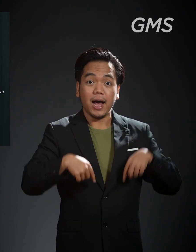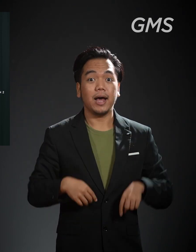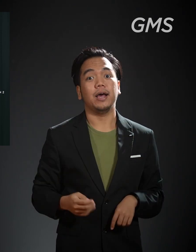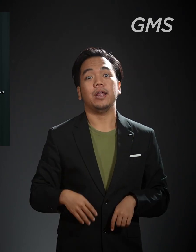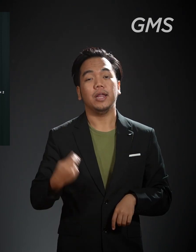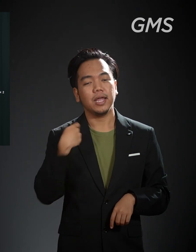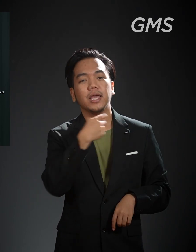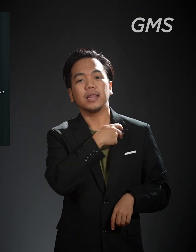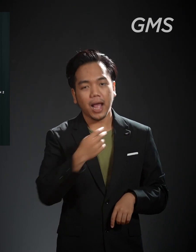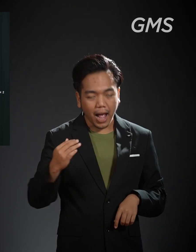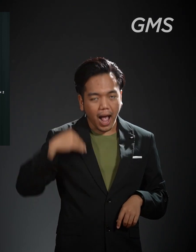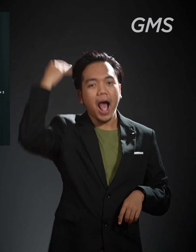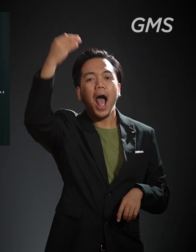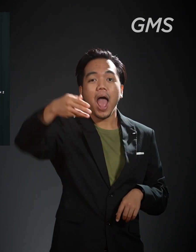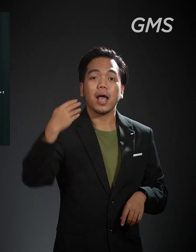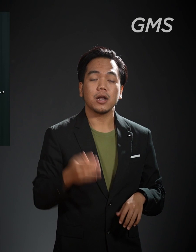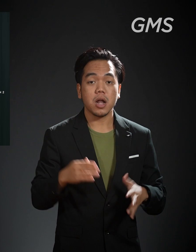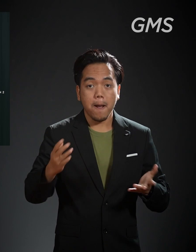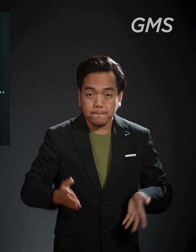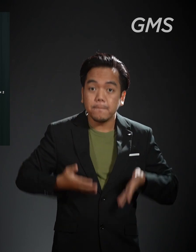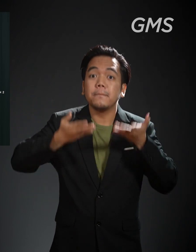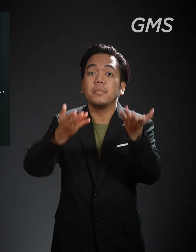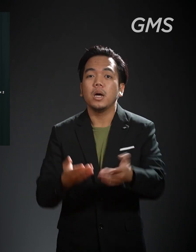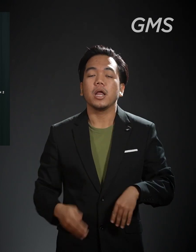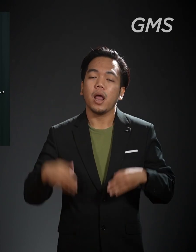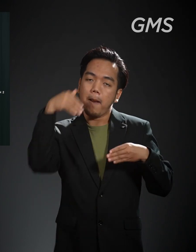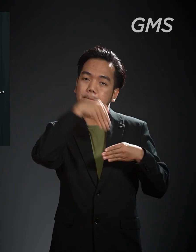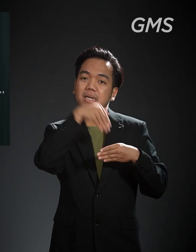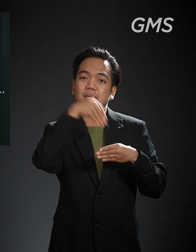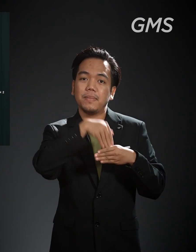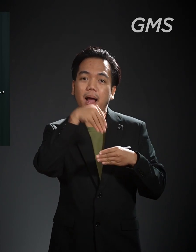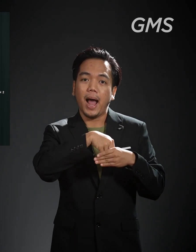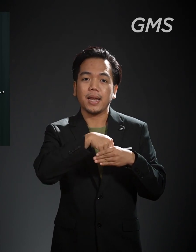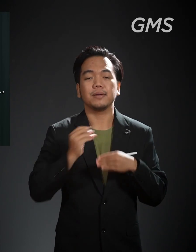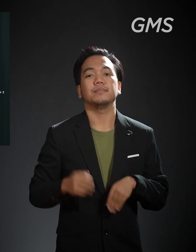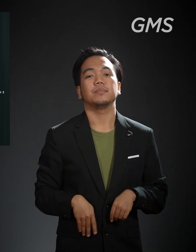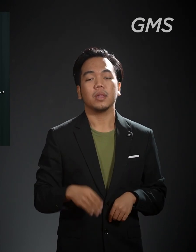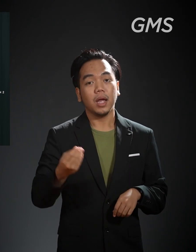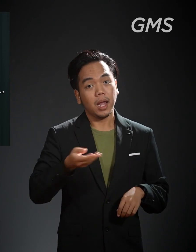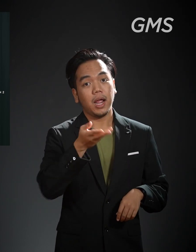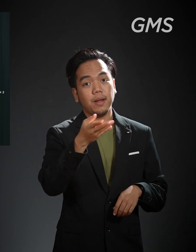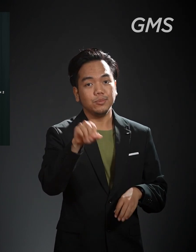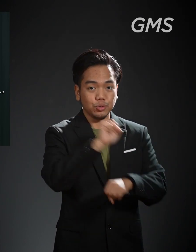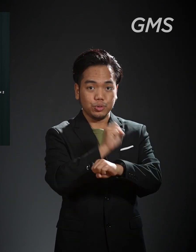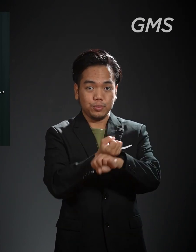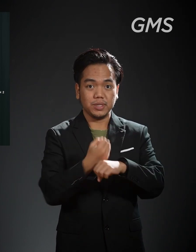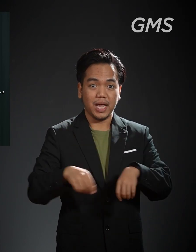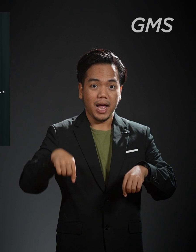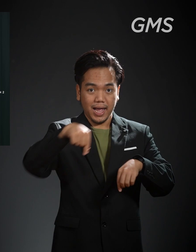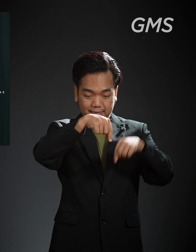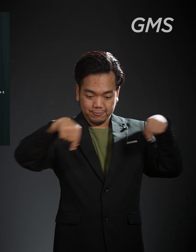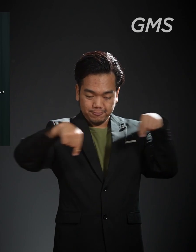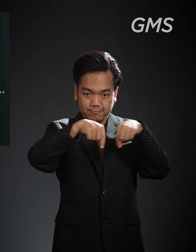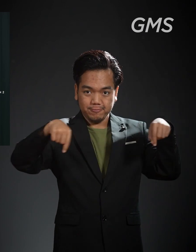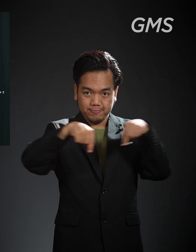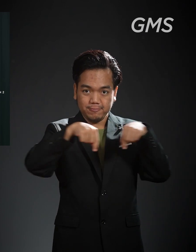memberikan persembahan. Persembahan merupakan bagian daripada ibadah. Anda bisa melakukannya dengan mengisi di nomor rekening yang tertera di layar